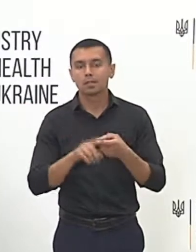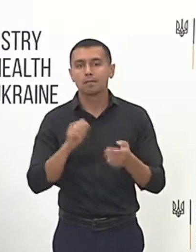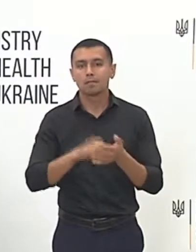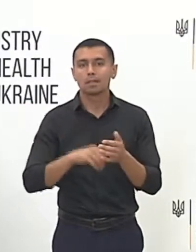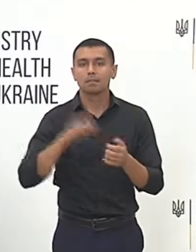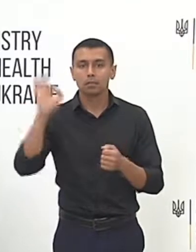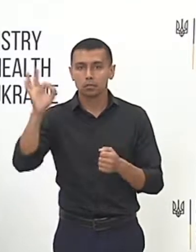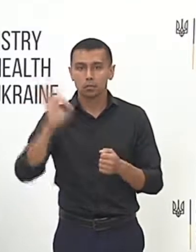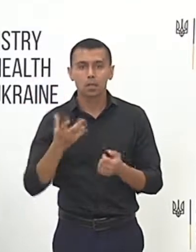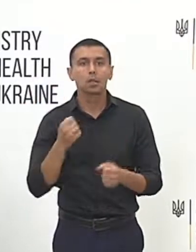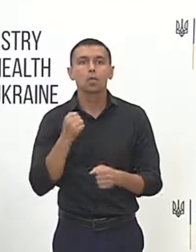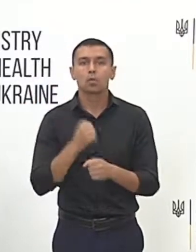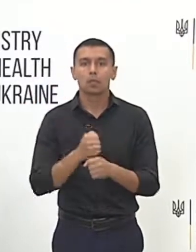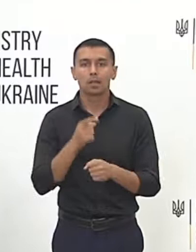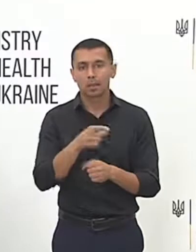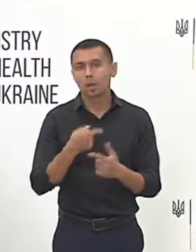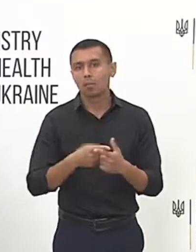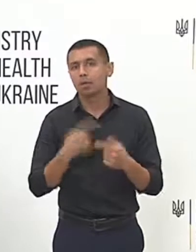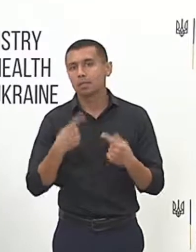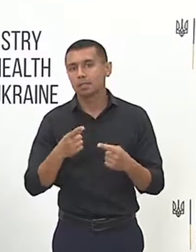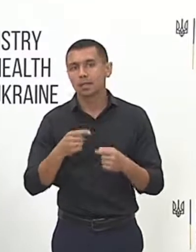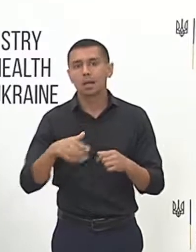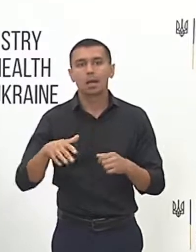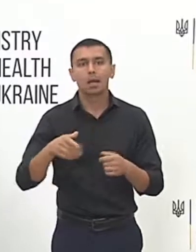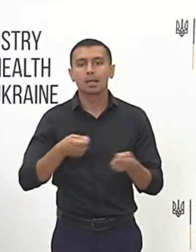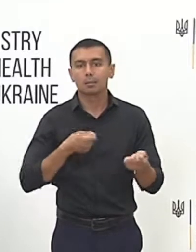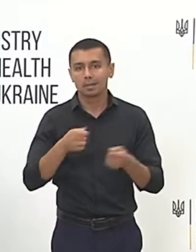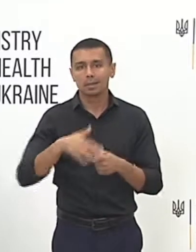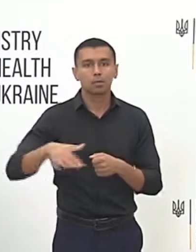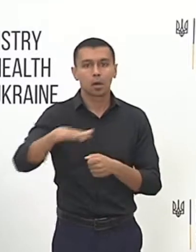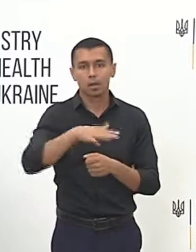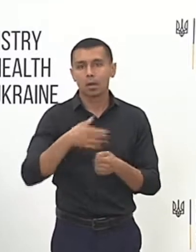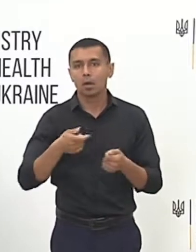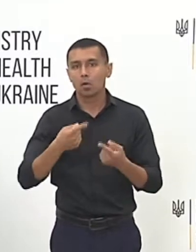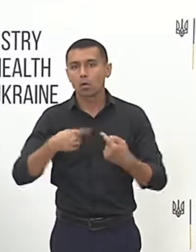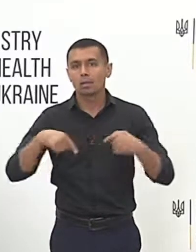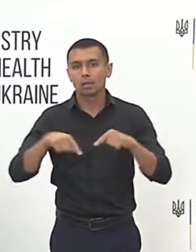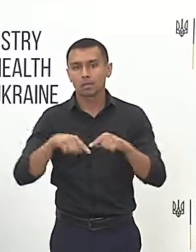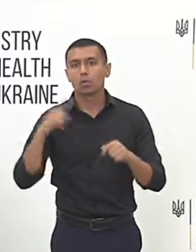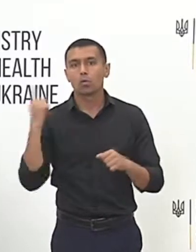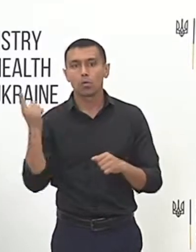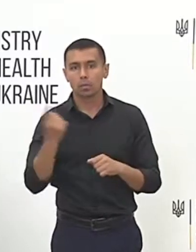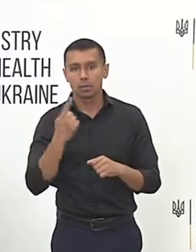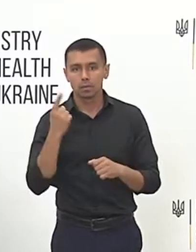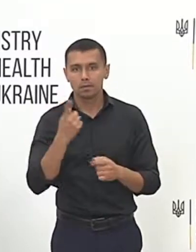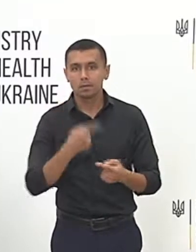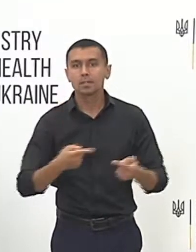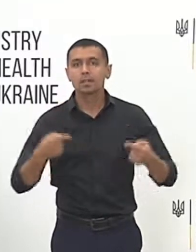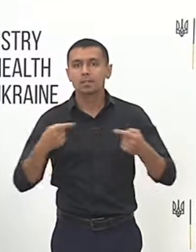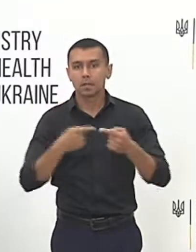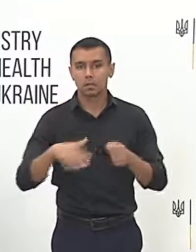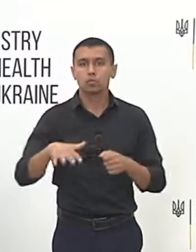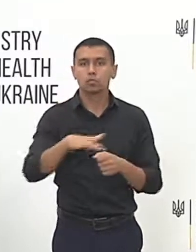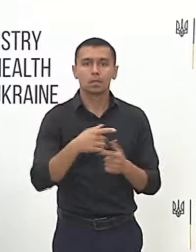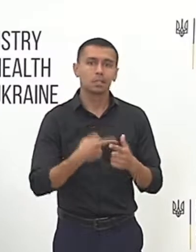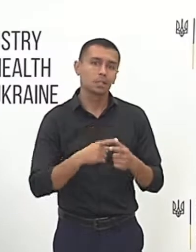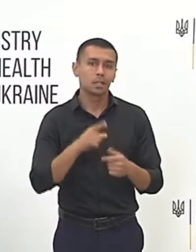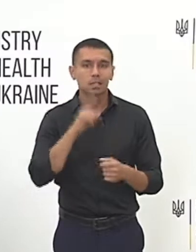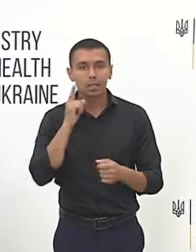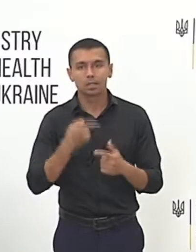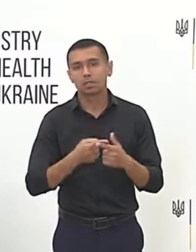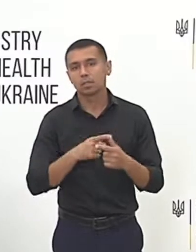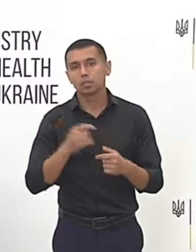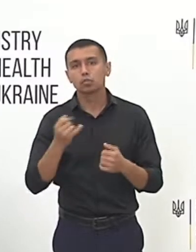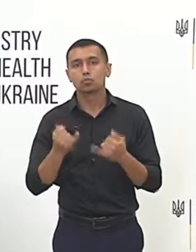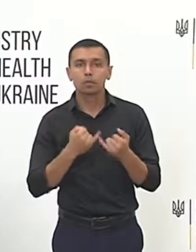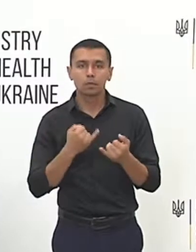від відсотку, який робить та чи інша адміністративно-територіальна одиниця області, визначається зона. Чи це зелена, чи